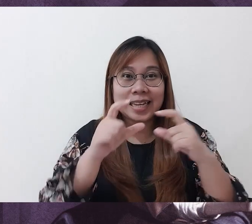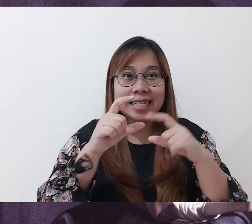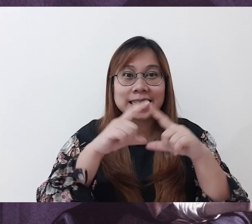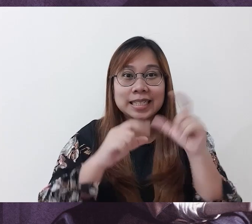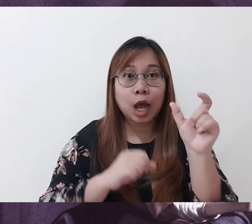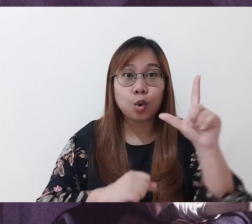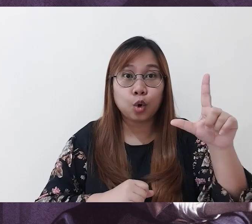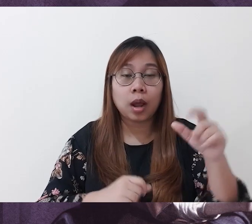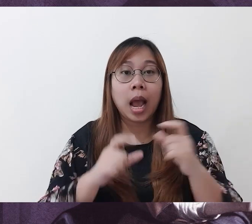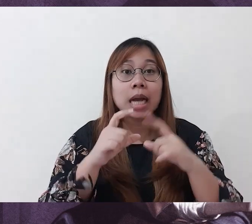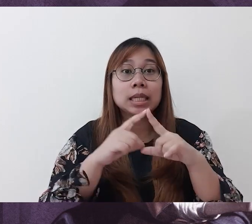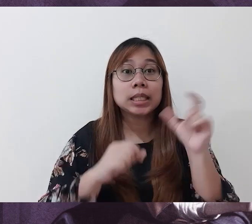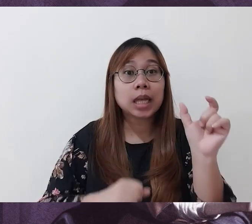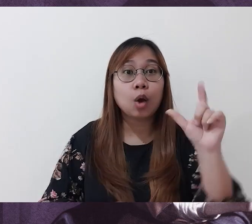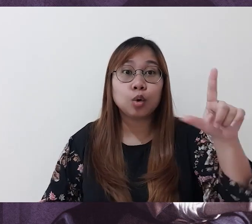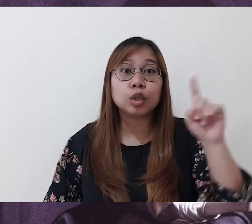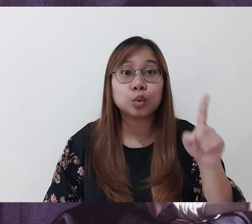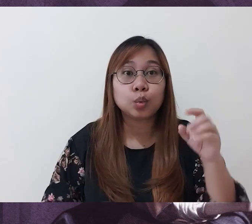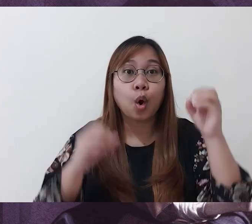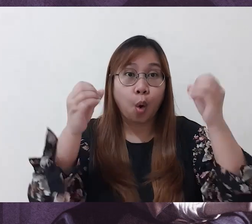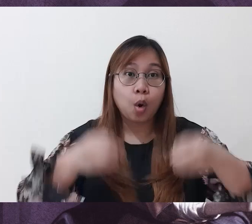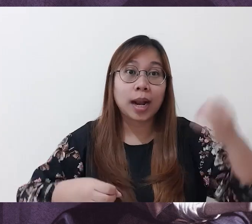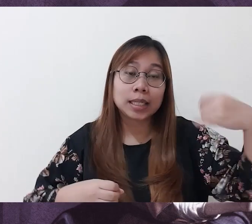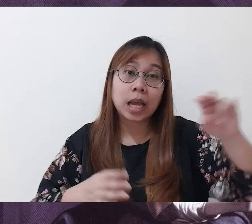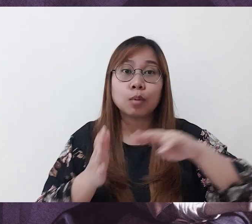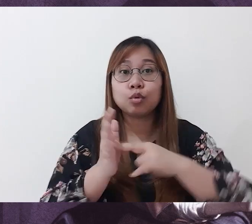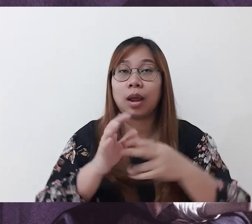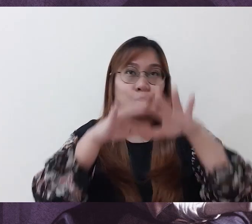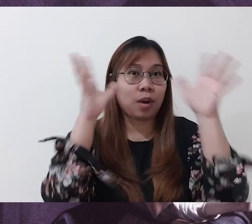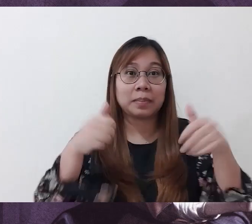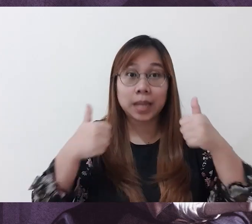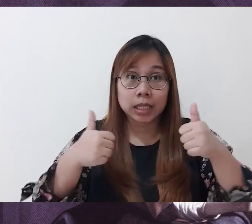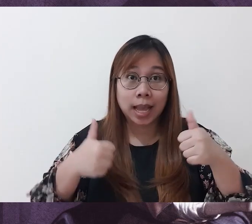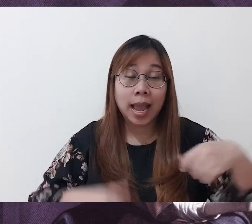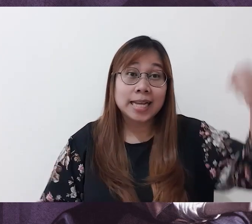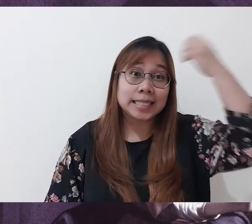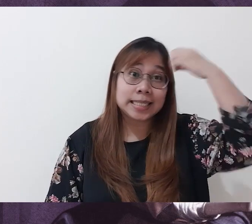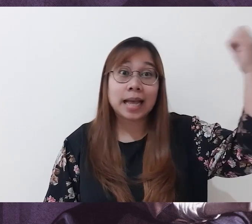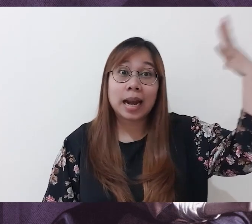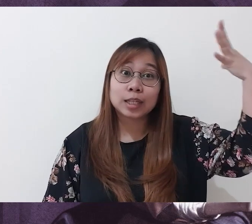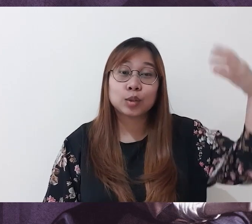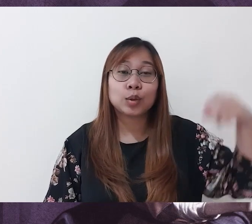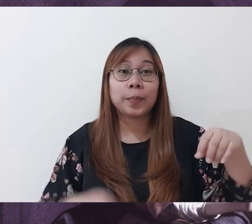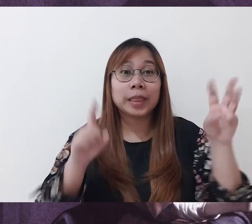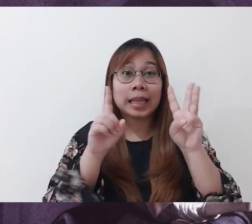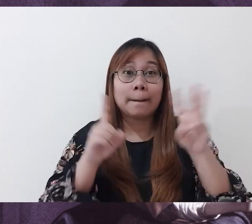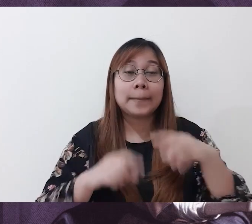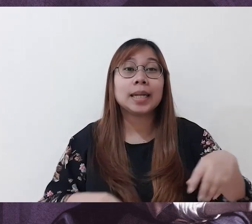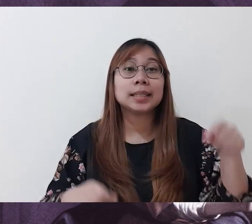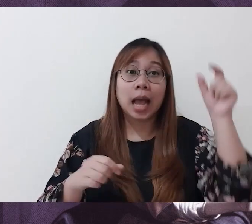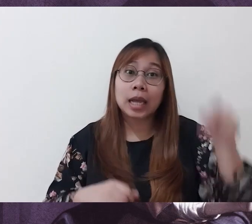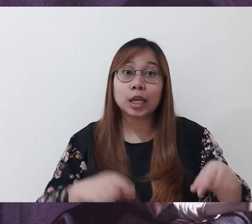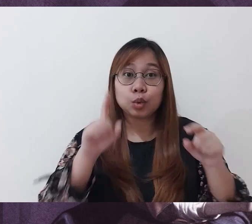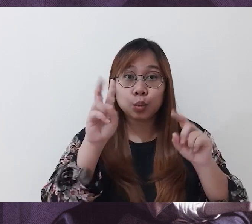Ada apa dengan Saul? Saul itu adalah seseorang yang startnya luar biasa, karena di Kisah Rasul 13 ayat